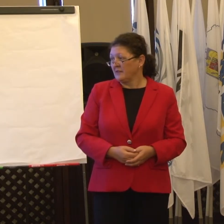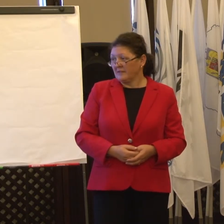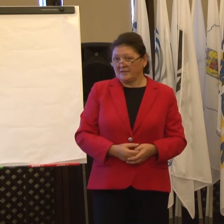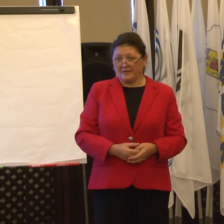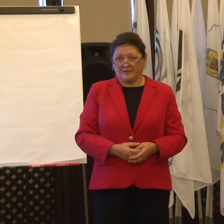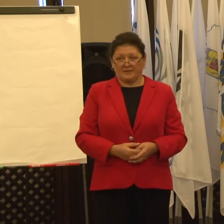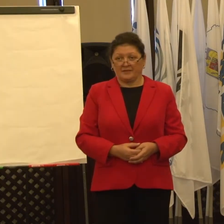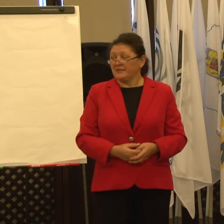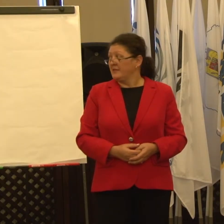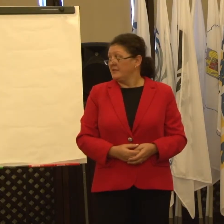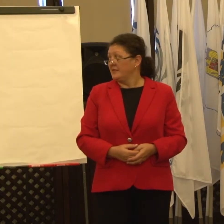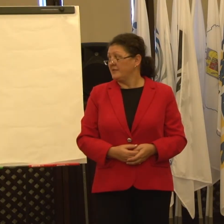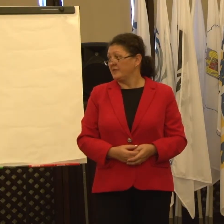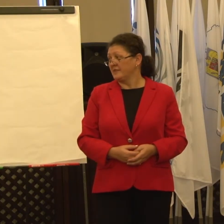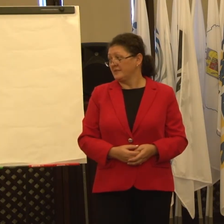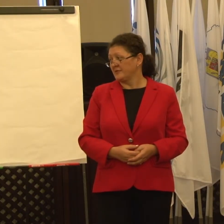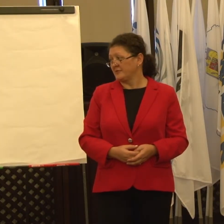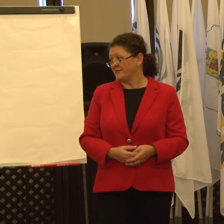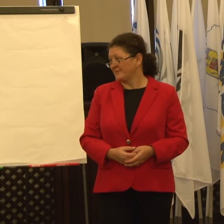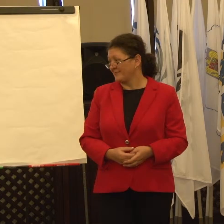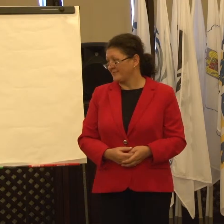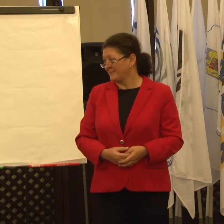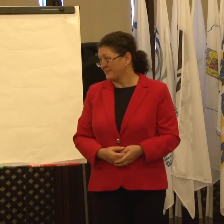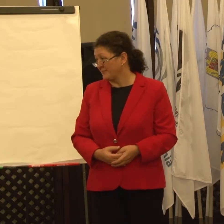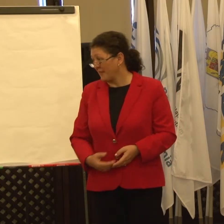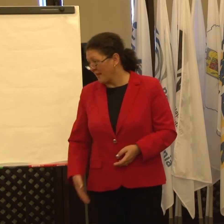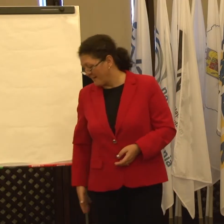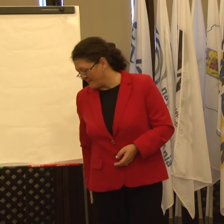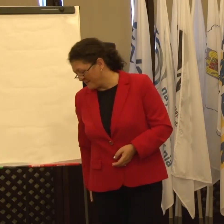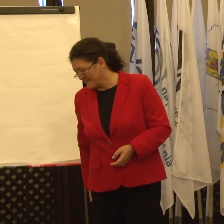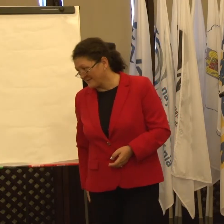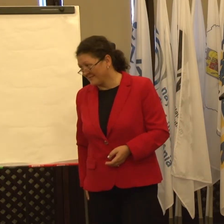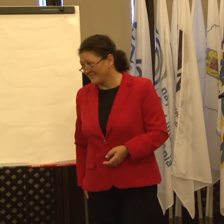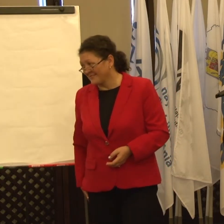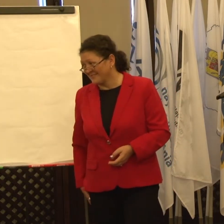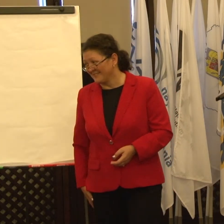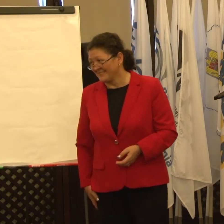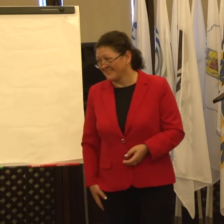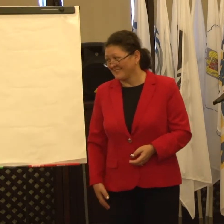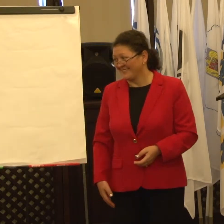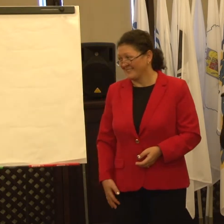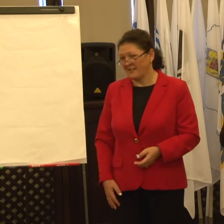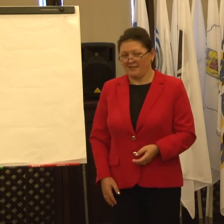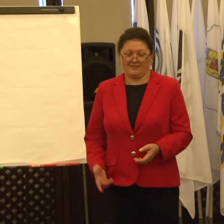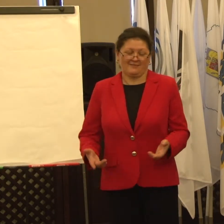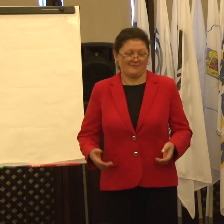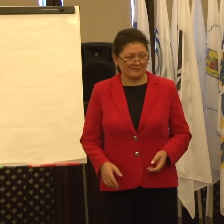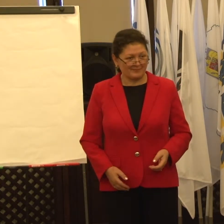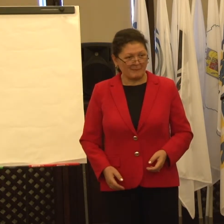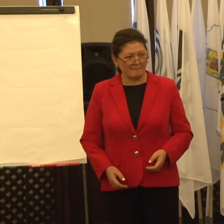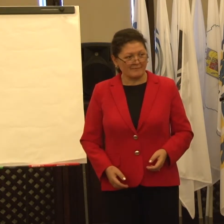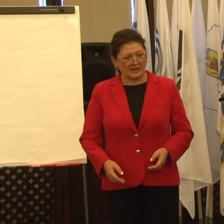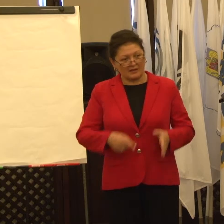direct cu tineri și adulții noștri din centre, ceea ce facem copiii pe care îi